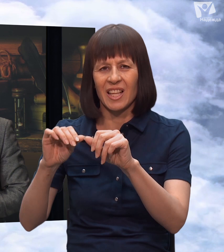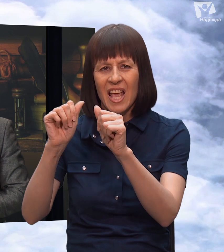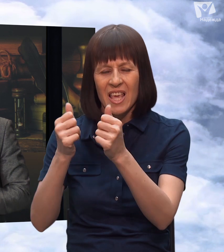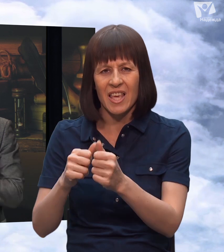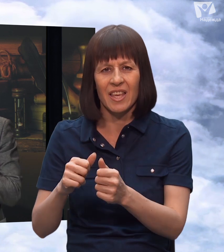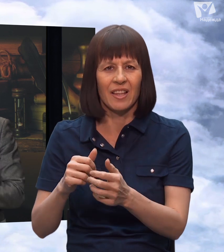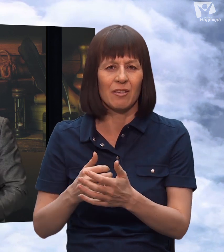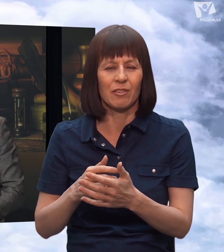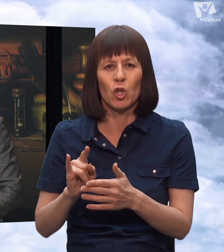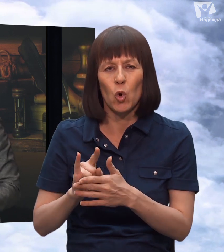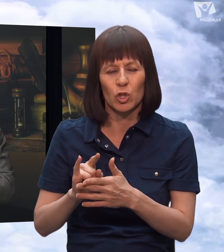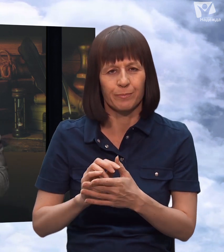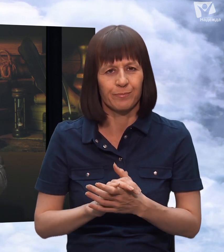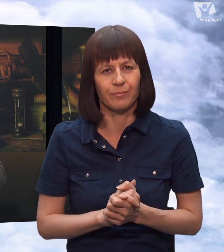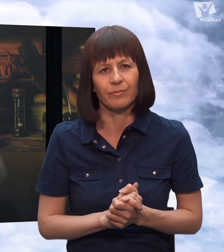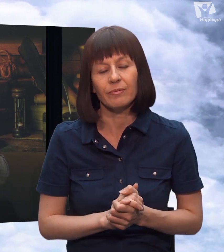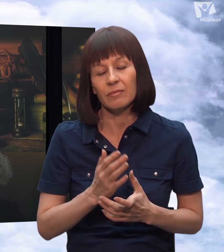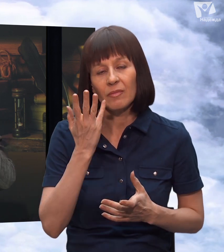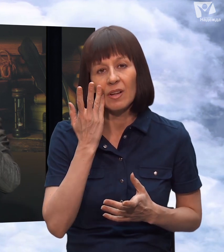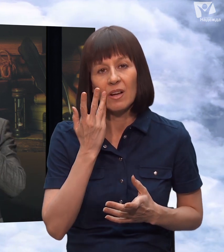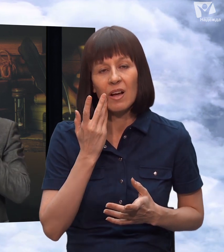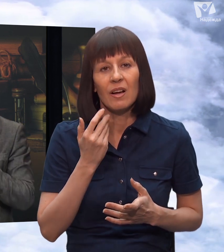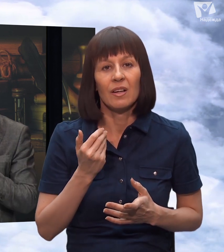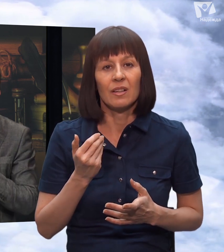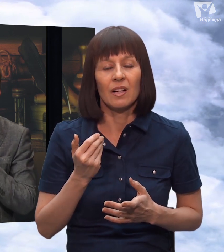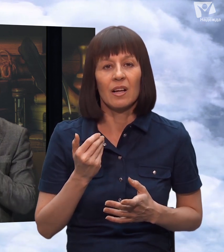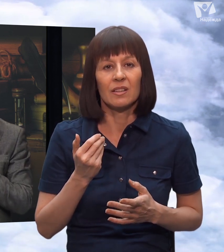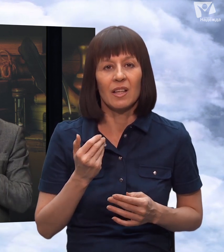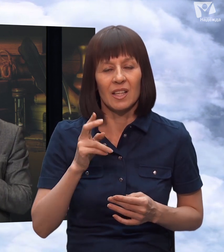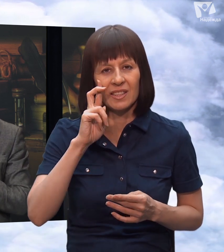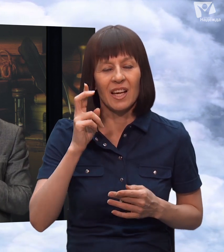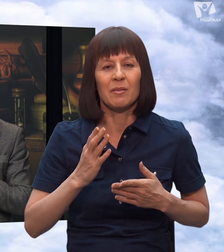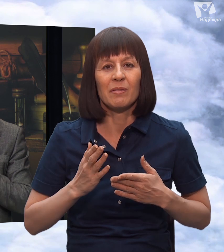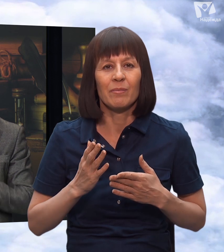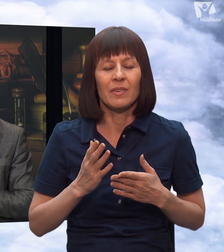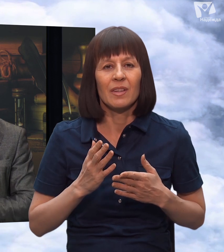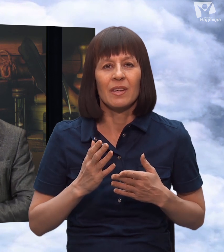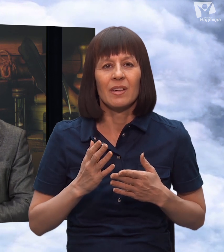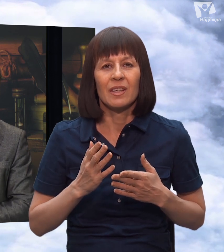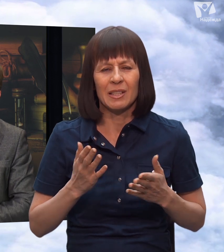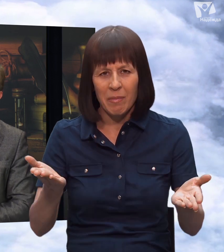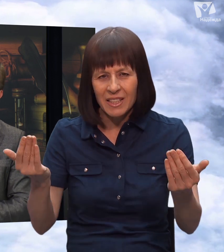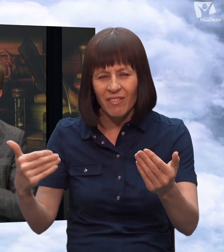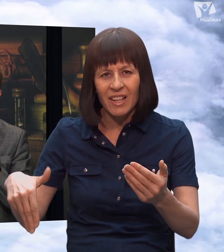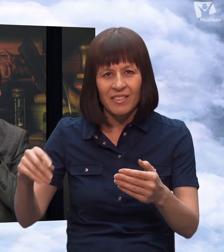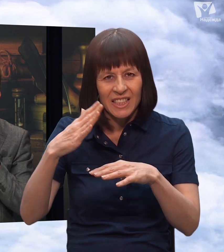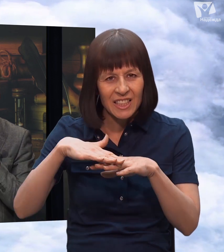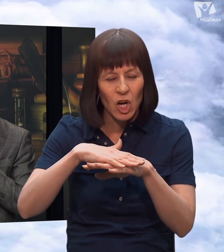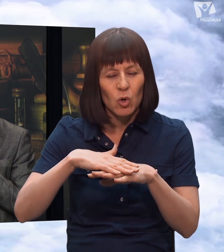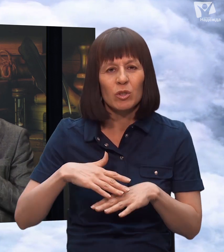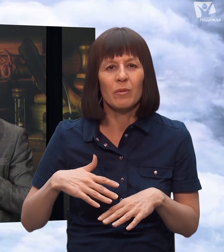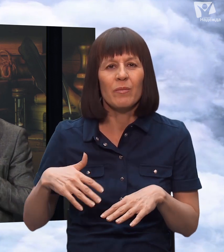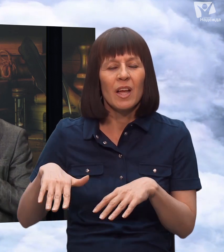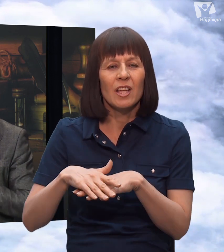спасибо большое и мы видим что после того как слово было прочитано народ заключил завет господом то есть